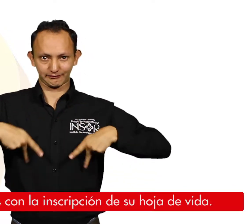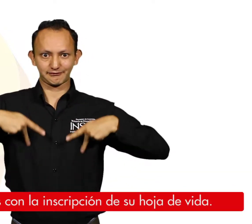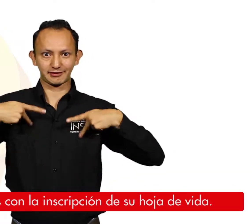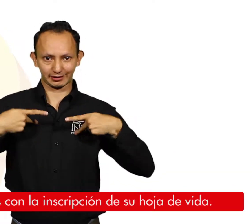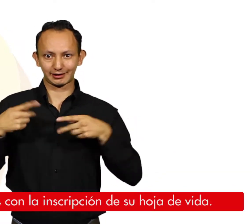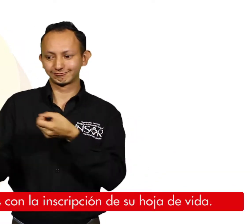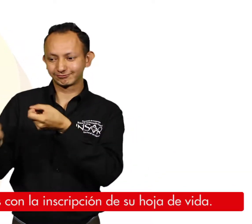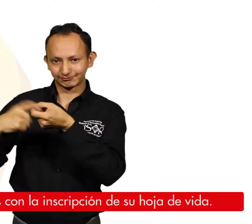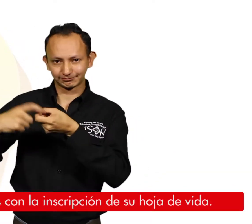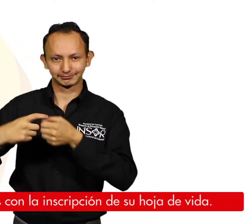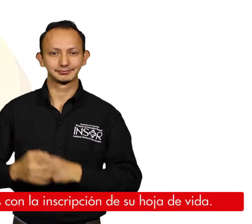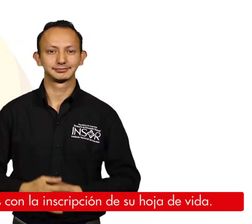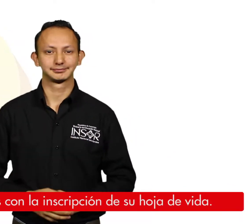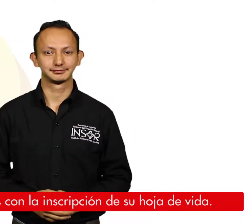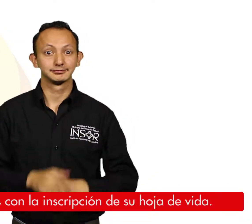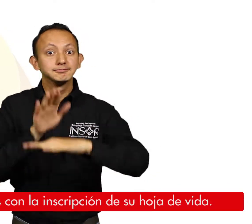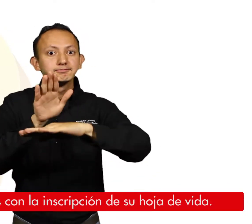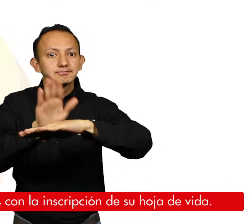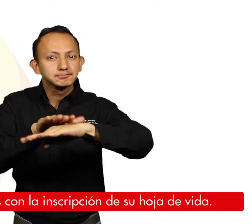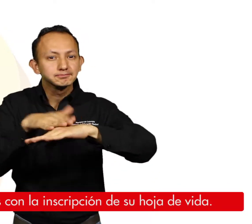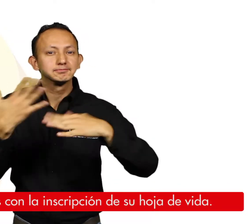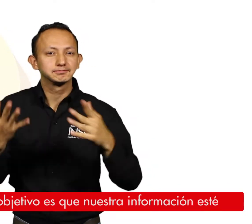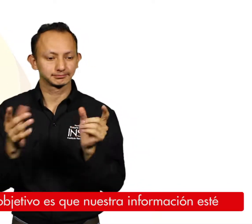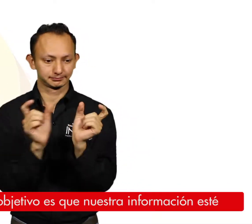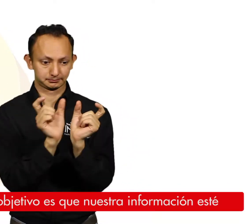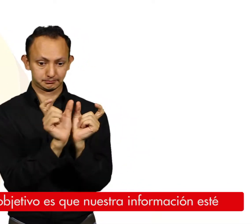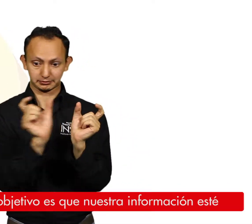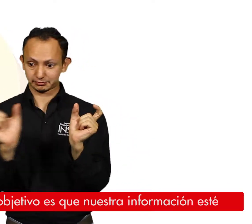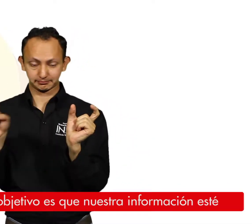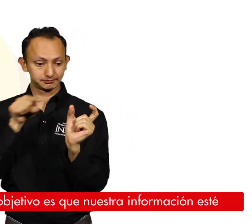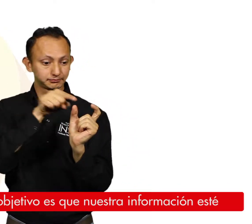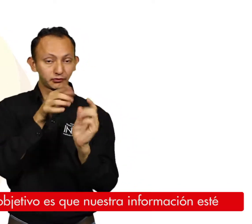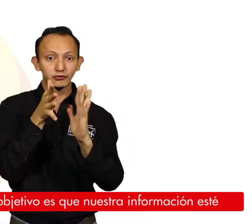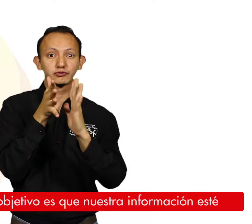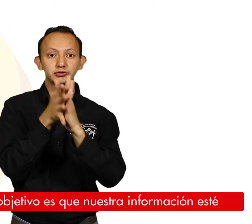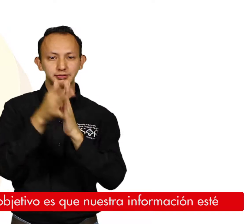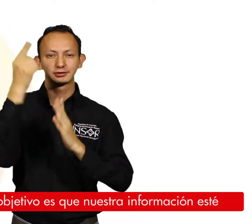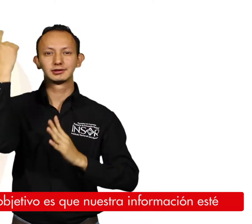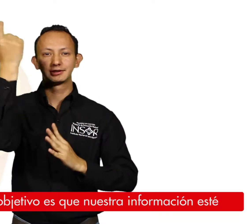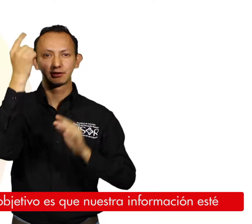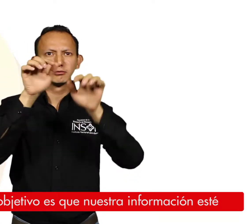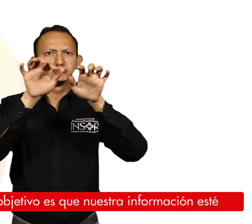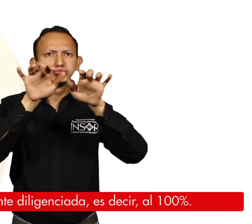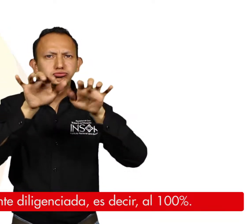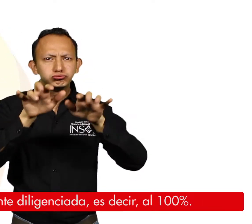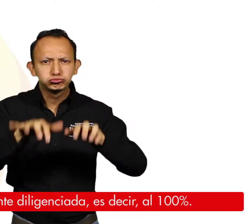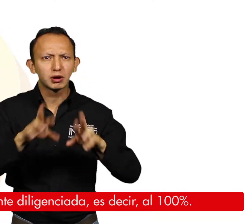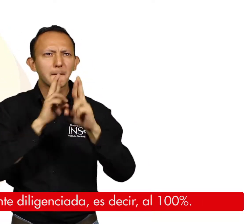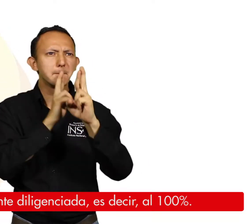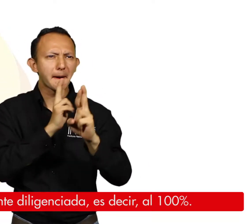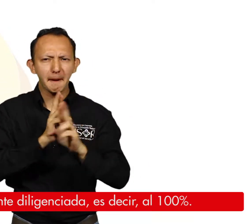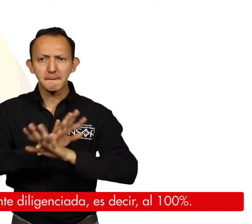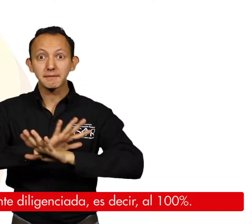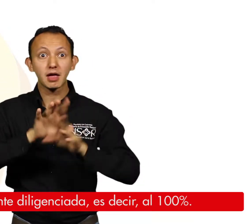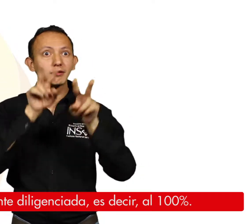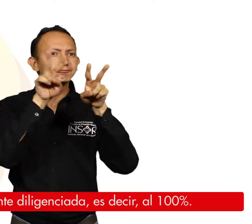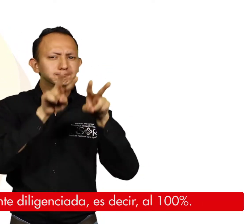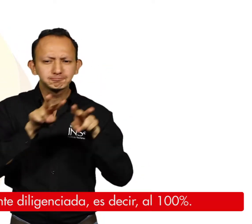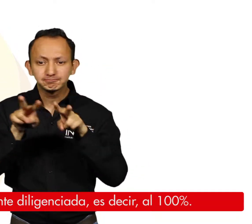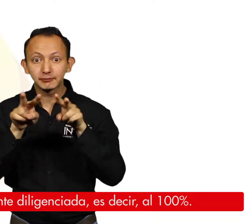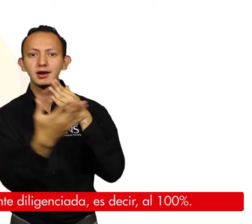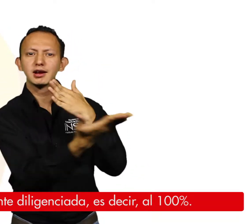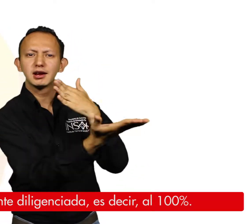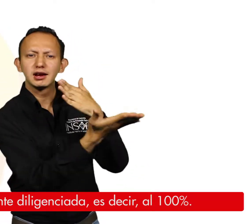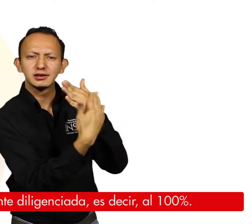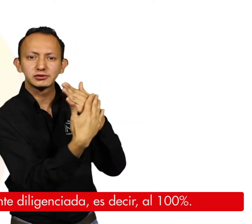Ahora iniciamos con la inscripción de su hoja de vida. Recuerde que el objetivo es que nuestra información esté completamente diligenciada, es